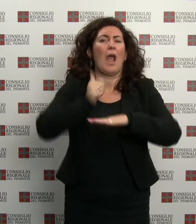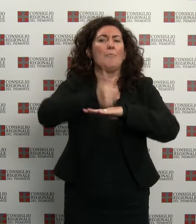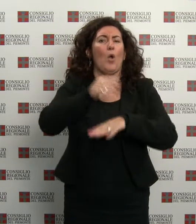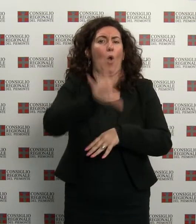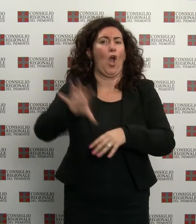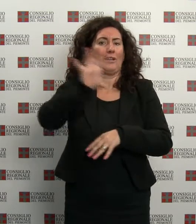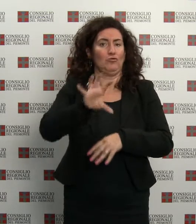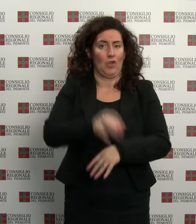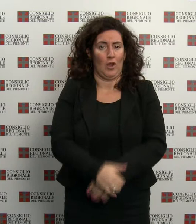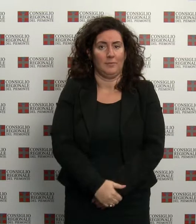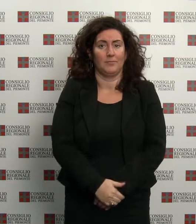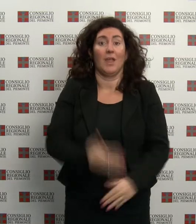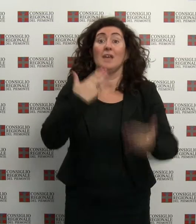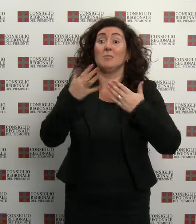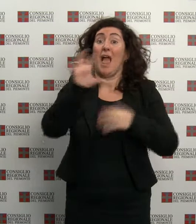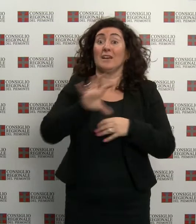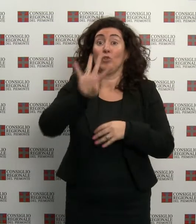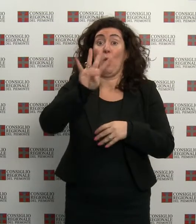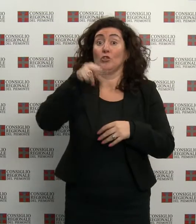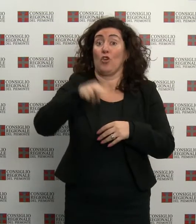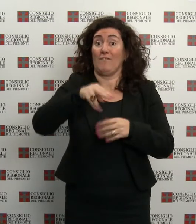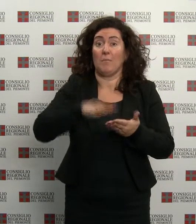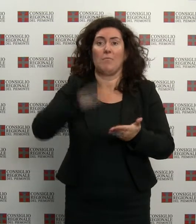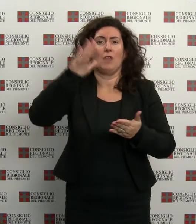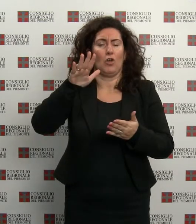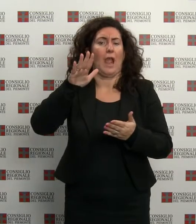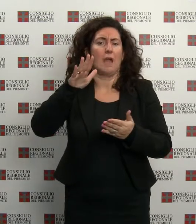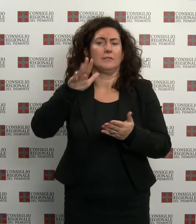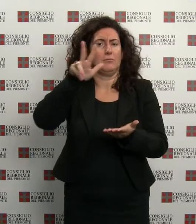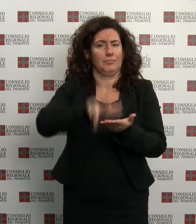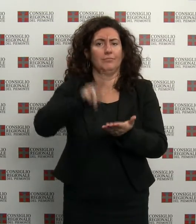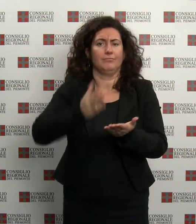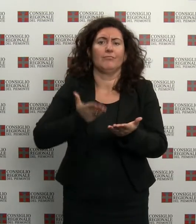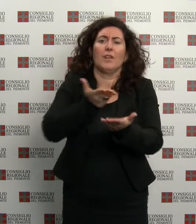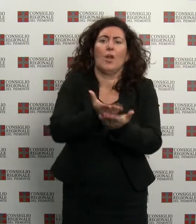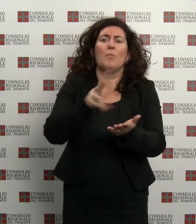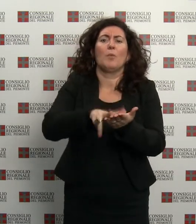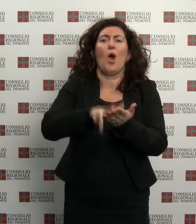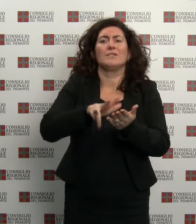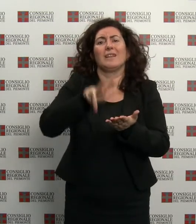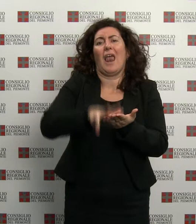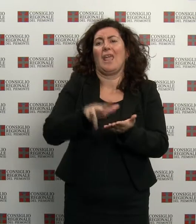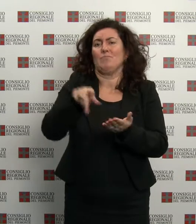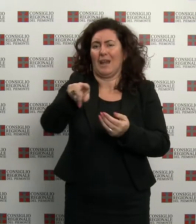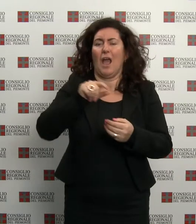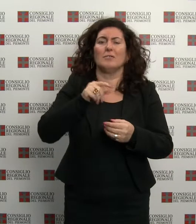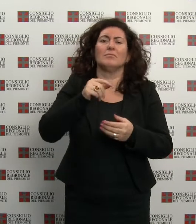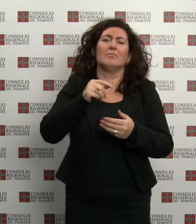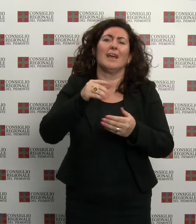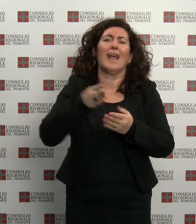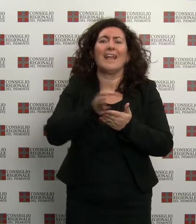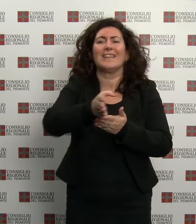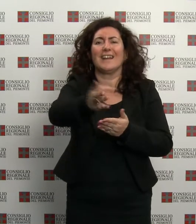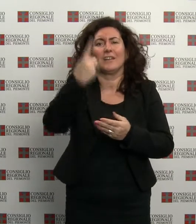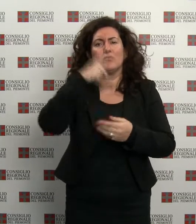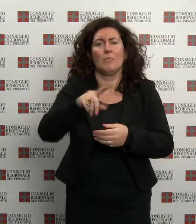L'Assemblea regionale ha approvato a maggioranza il 4 novembre la proposta di delibera con gli atti di indirizzo e la definizione del piano regionale di